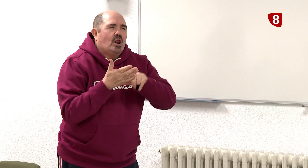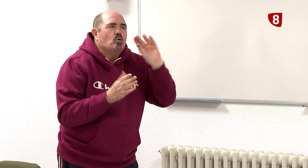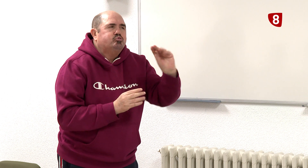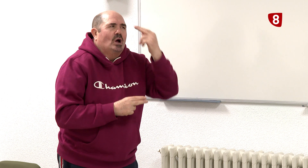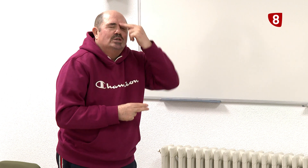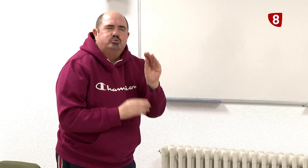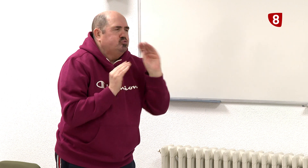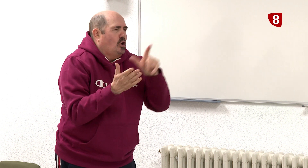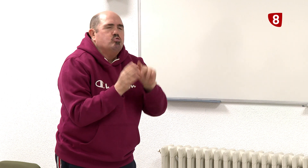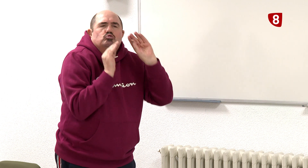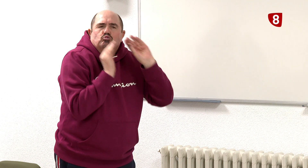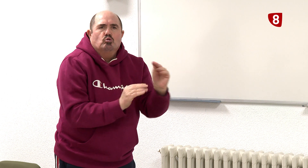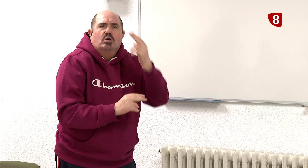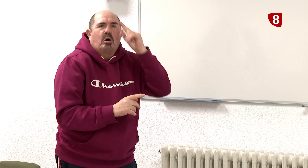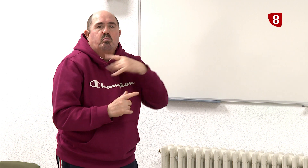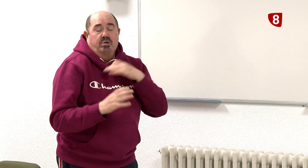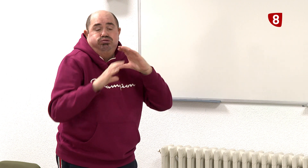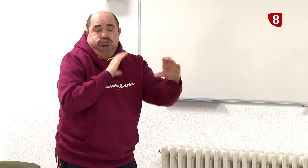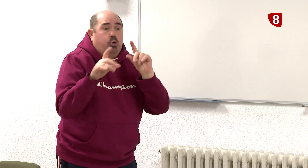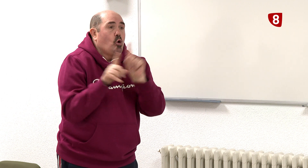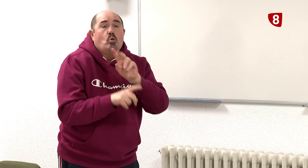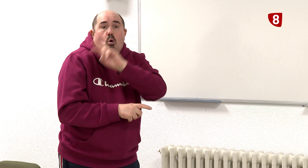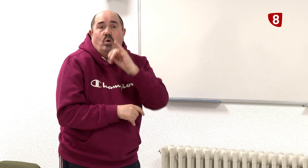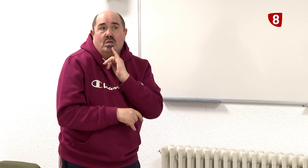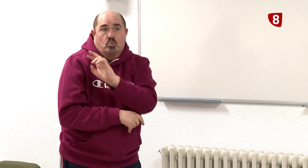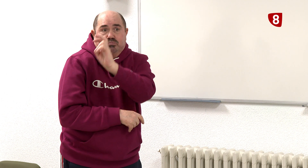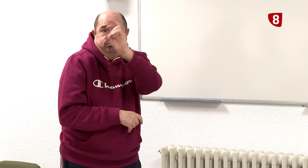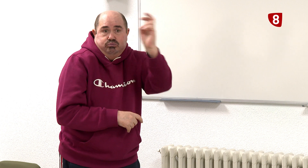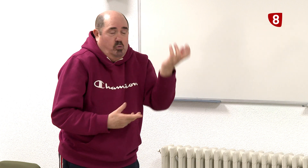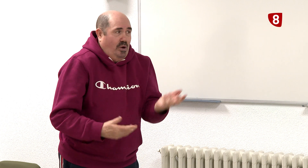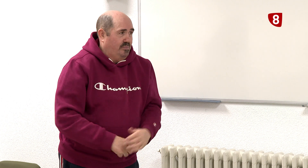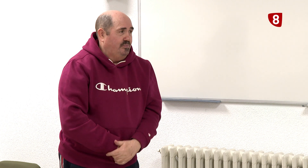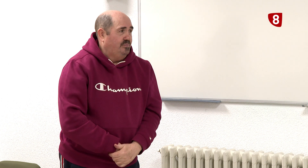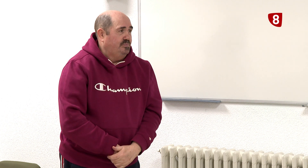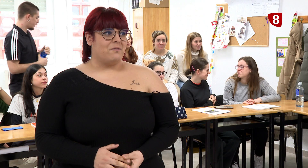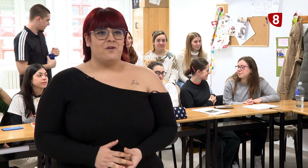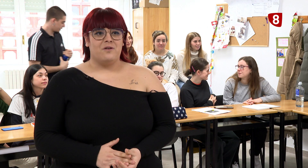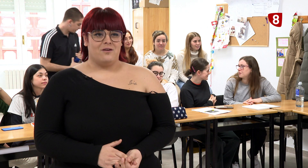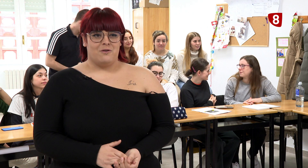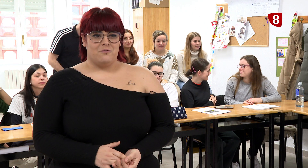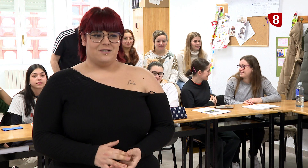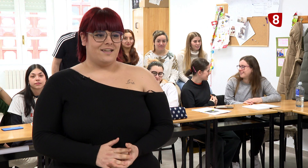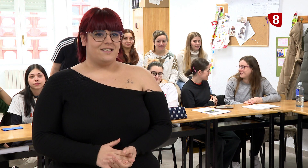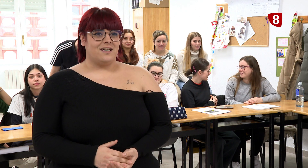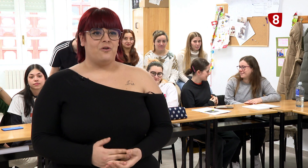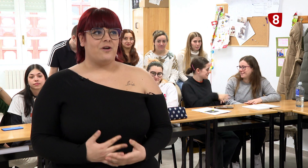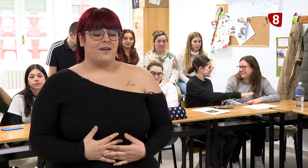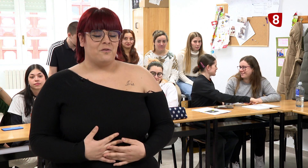integrarnos fácilmente. Entonces, claro, es como otro idioma. Aprender un idioma nuevo es que es algo que no